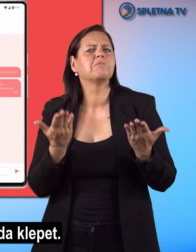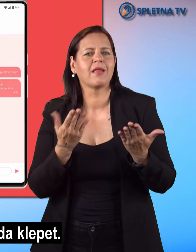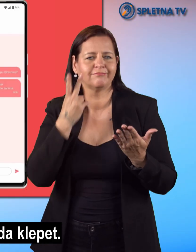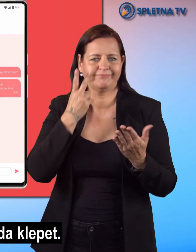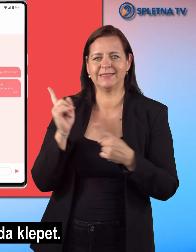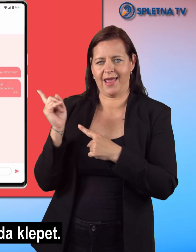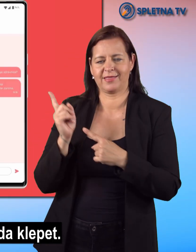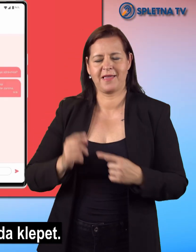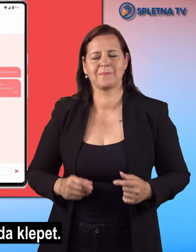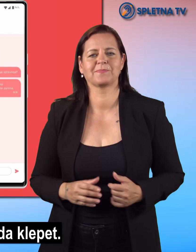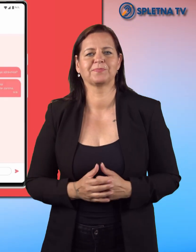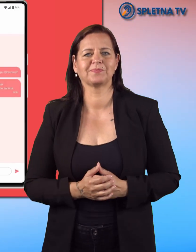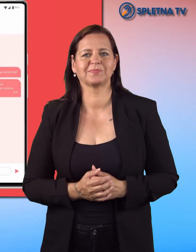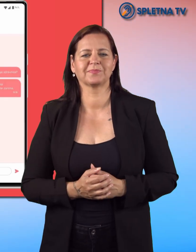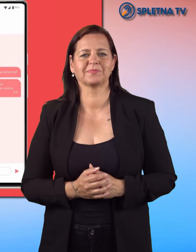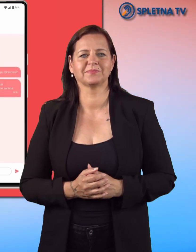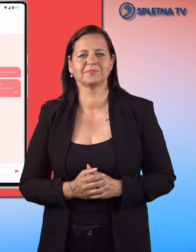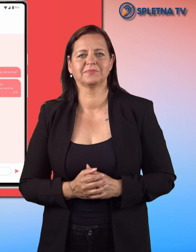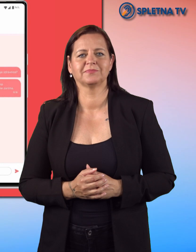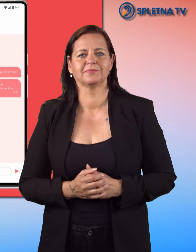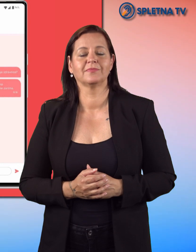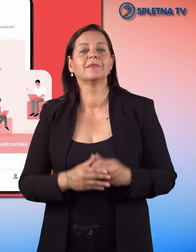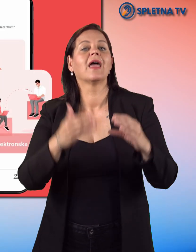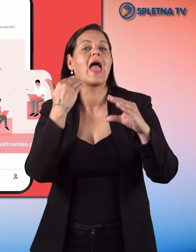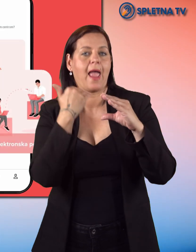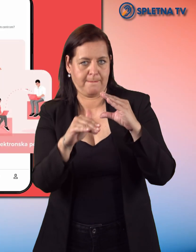Klepet. Tako izgleda klepet.